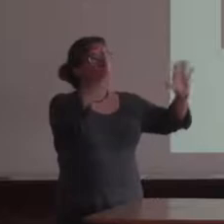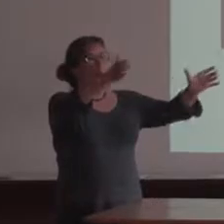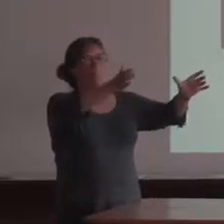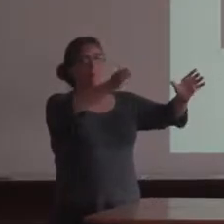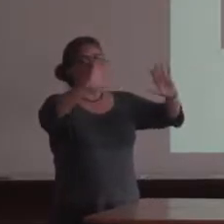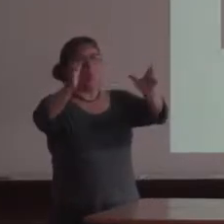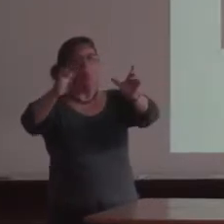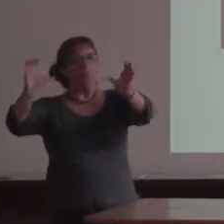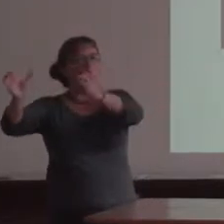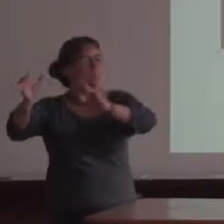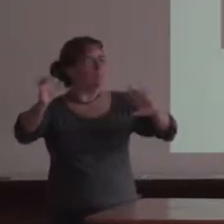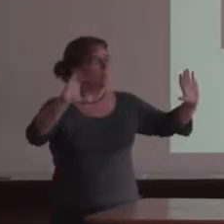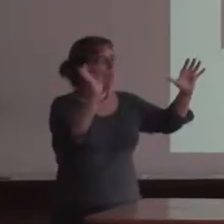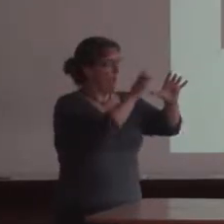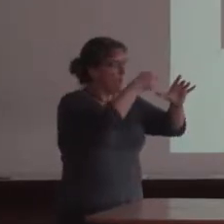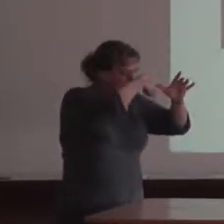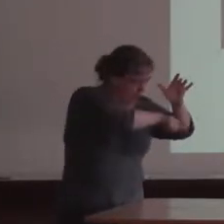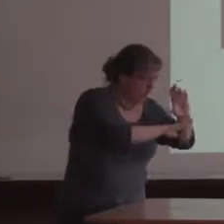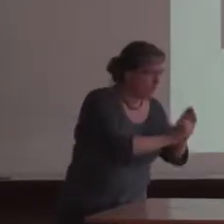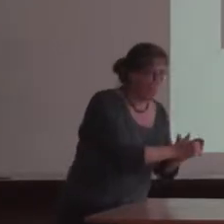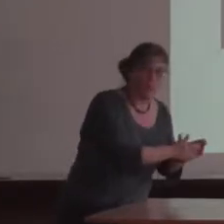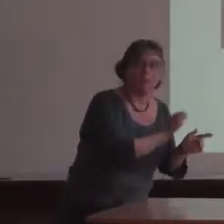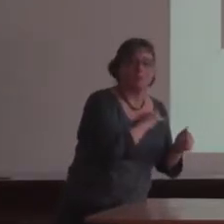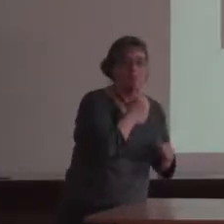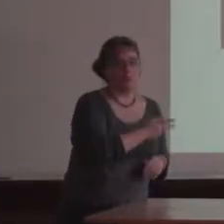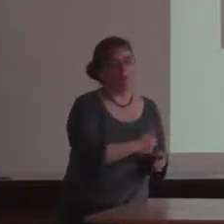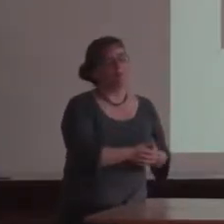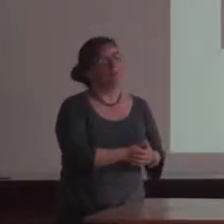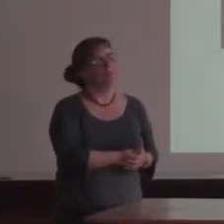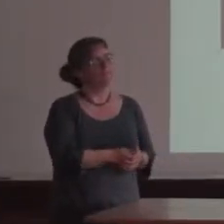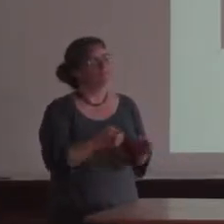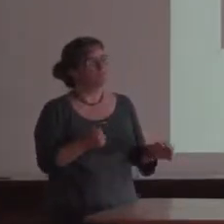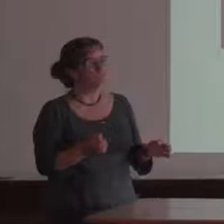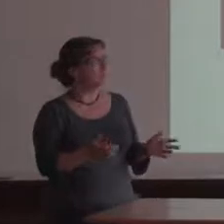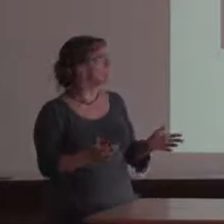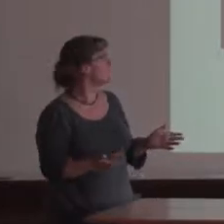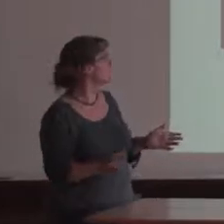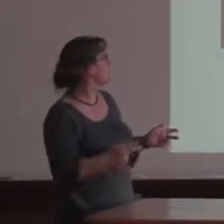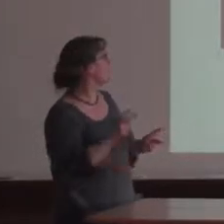Donc le plus simple, si on lance juste PyTest, il va nous exécuter l'ensemble des tests qu'il va découvrir.